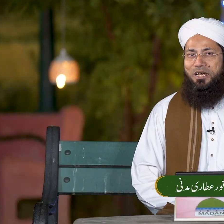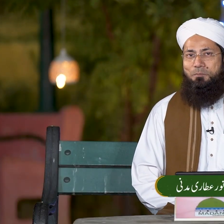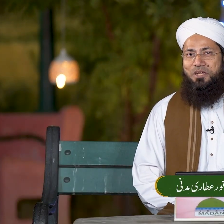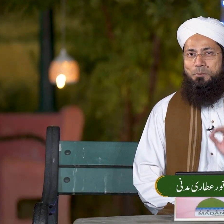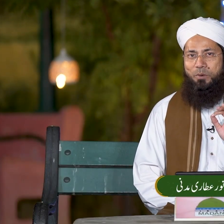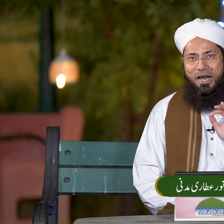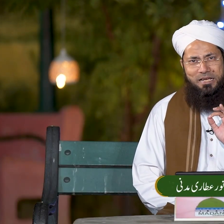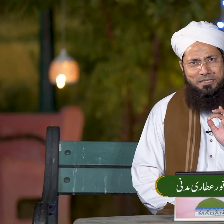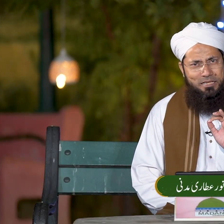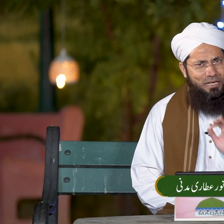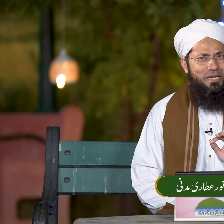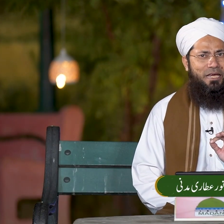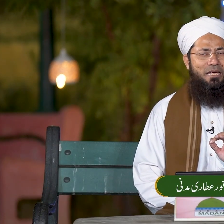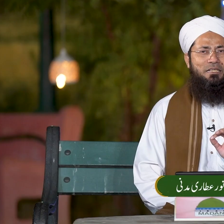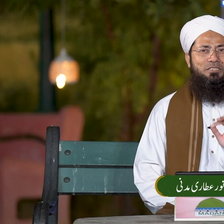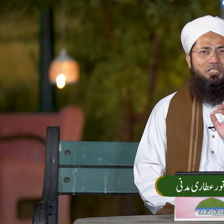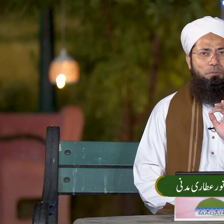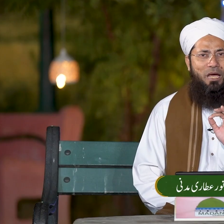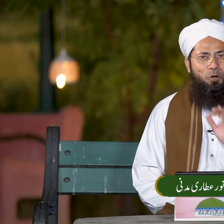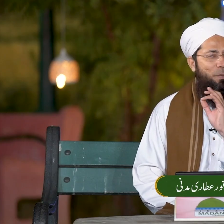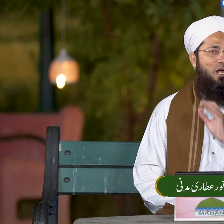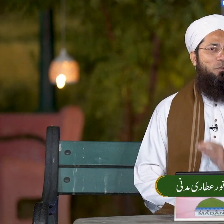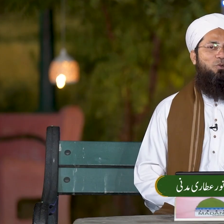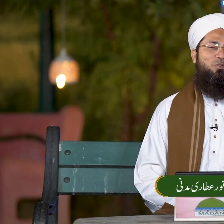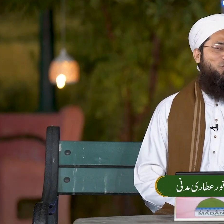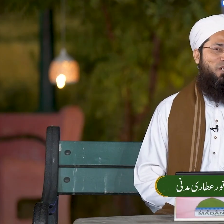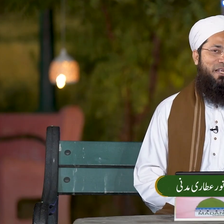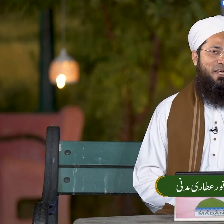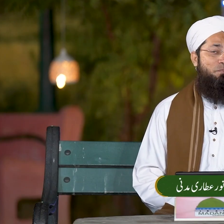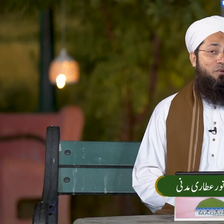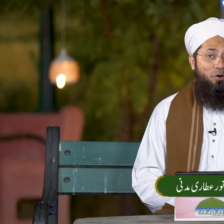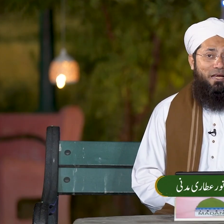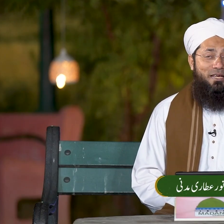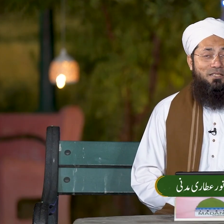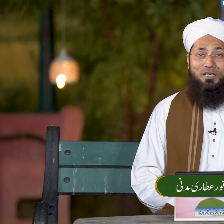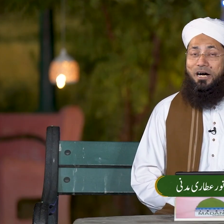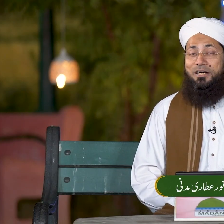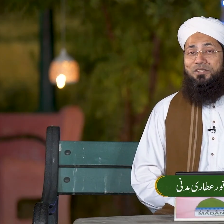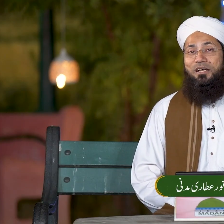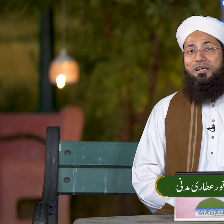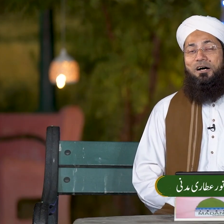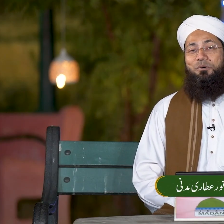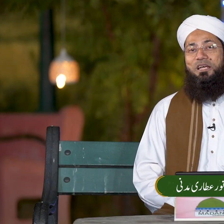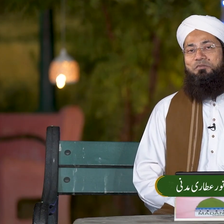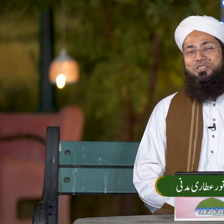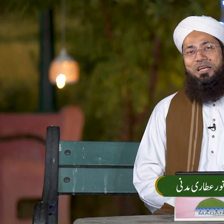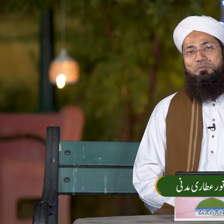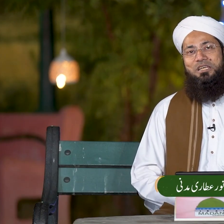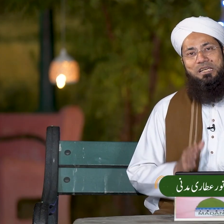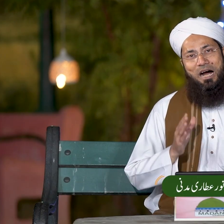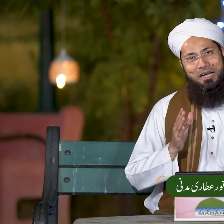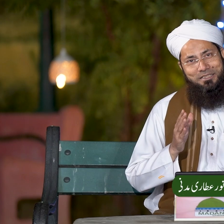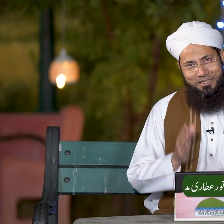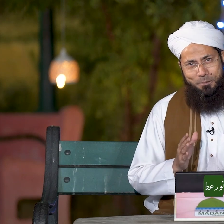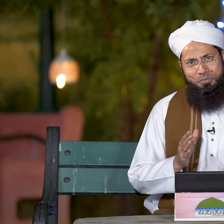علیہ وسلم کی مبارک زندگی کے جس پہلو پر ہم گفتگو کریں گے وہ ہے سرکار صلی اللہ علیہ وسلم